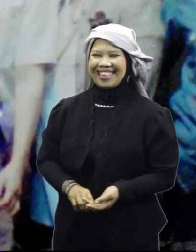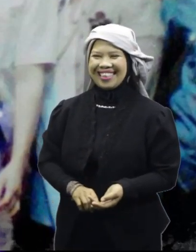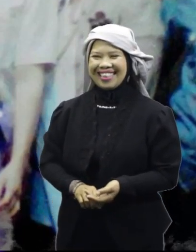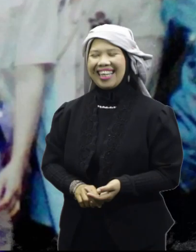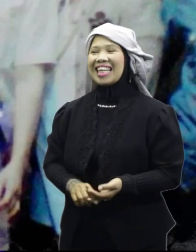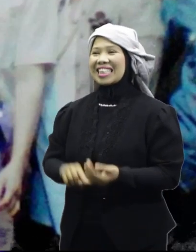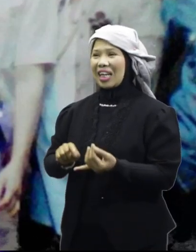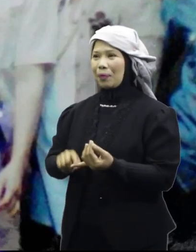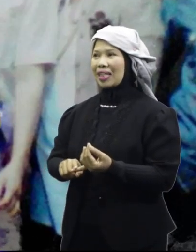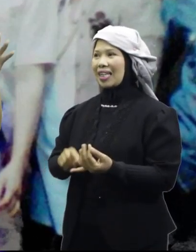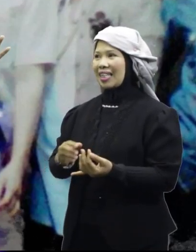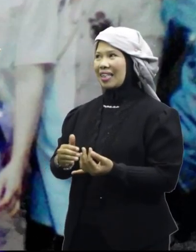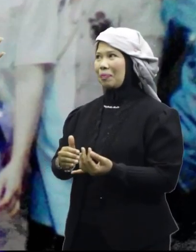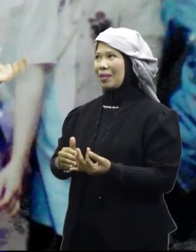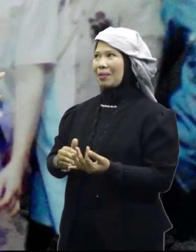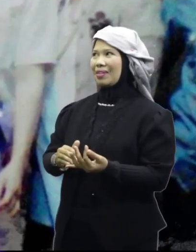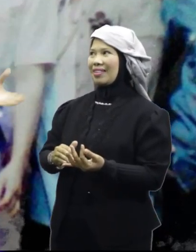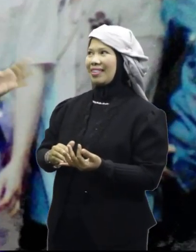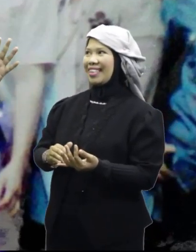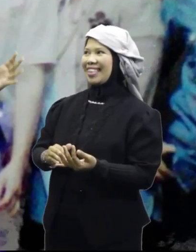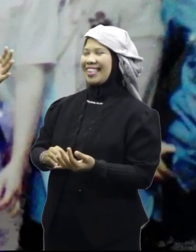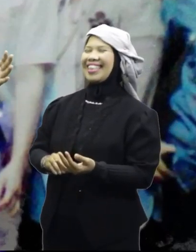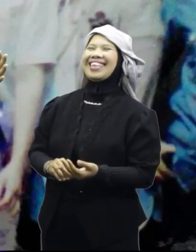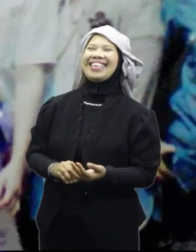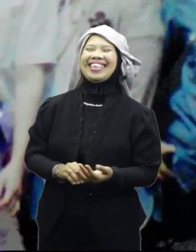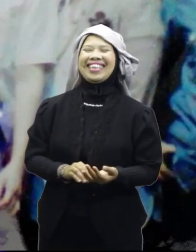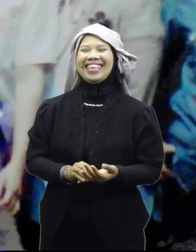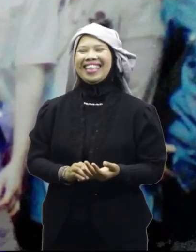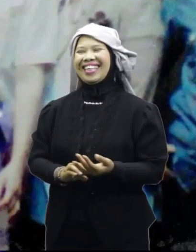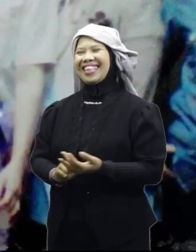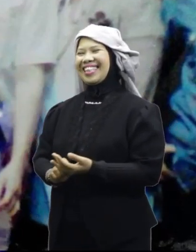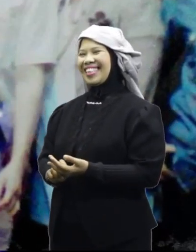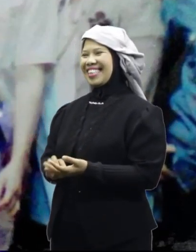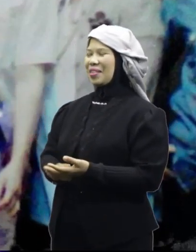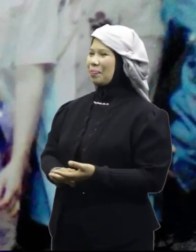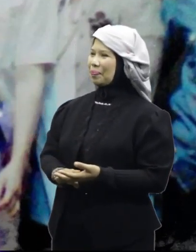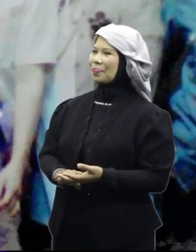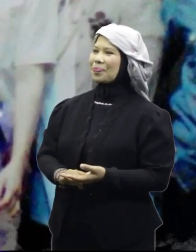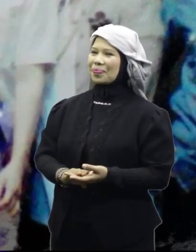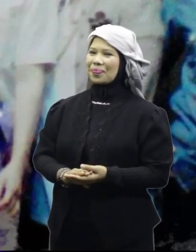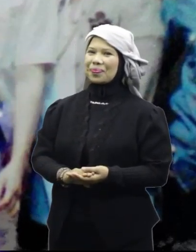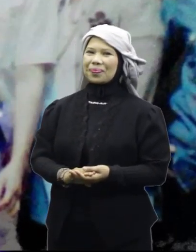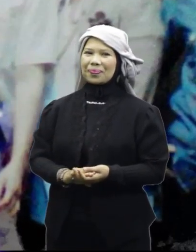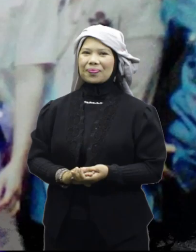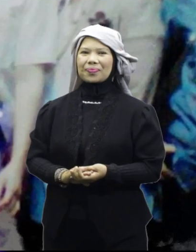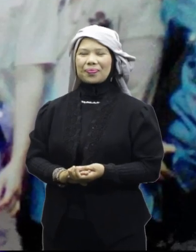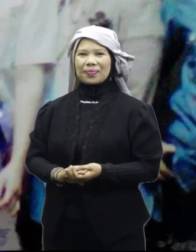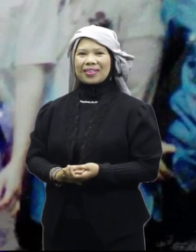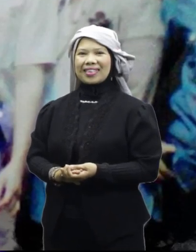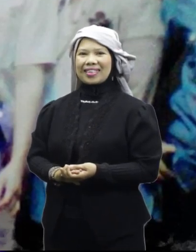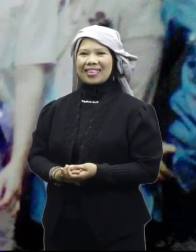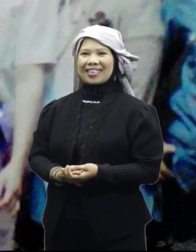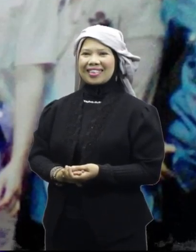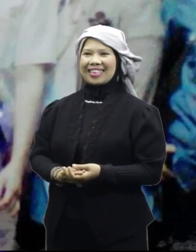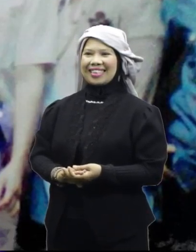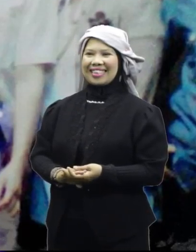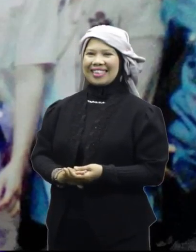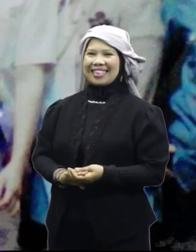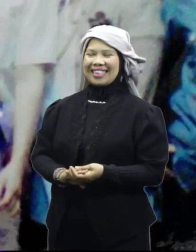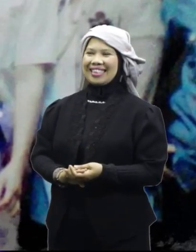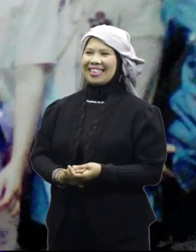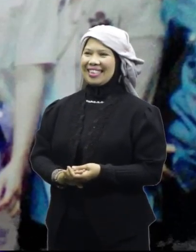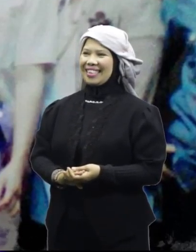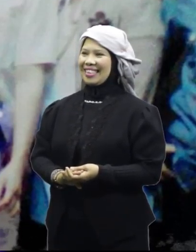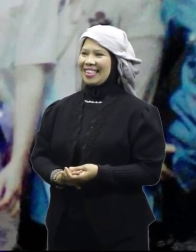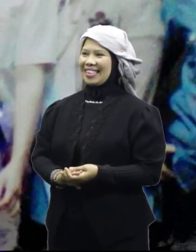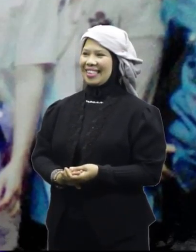gitu. Jadi bagi saya dia beliau tuh perfeksionis. Karena beliau ngelihat sesuatu itu kalau nggak layak, beliau langsung kritik gitu ya